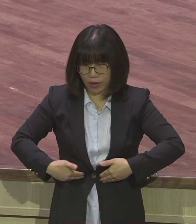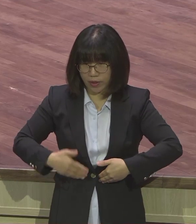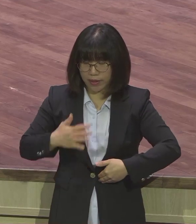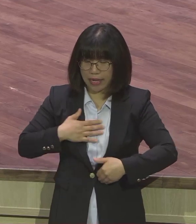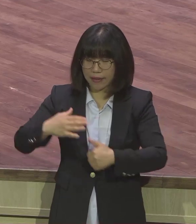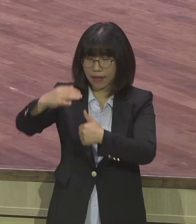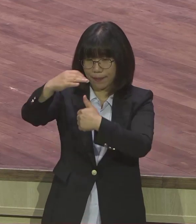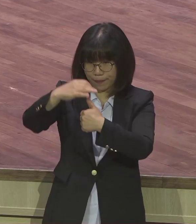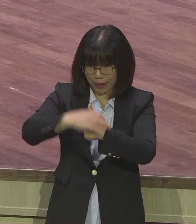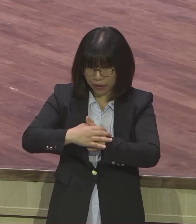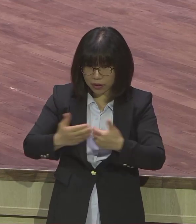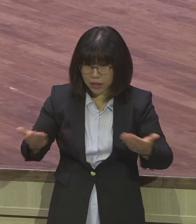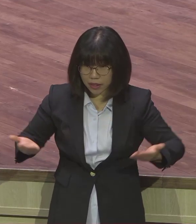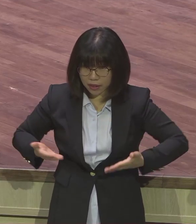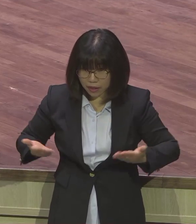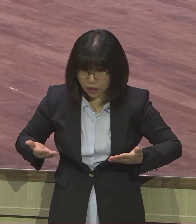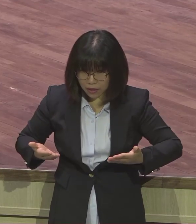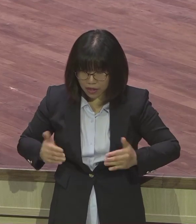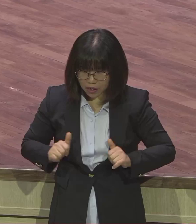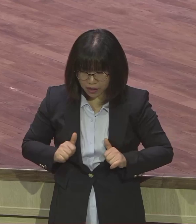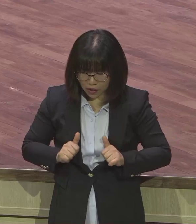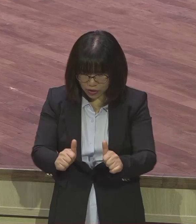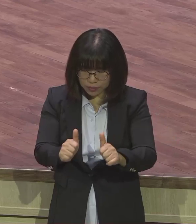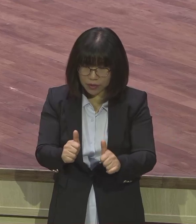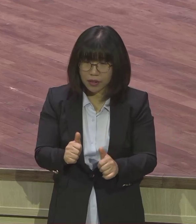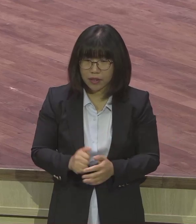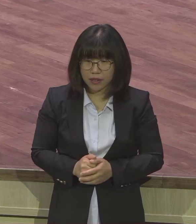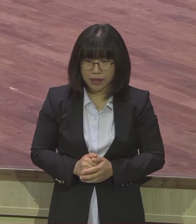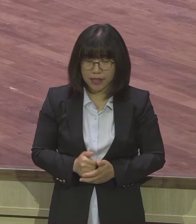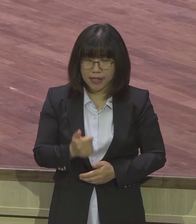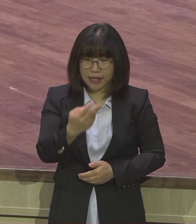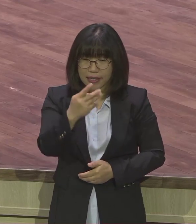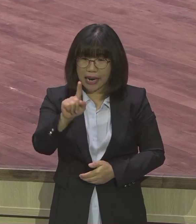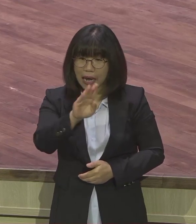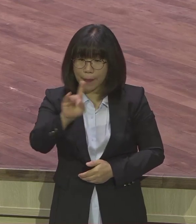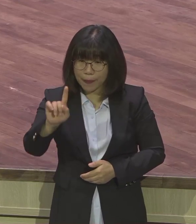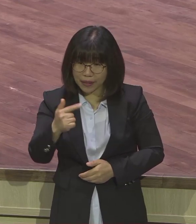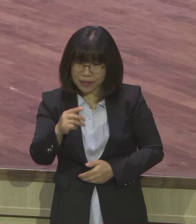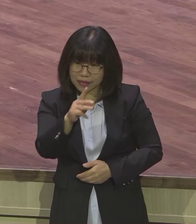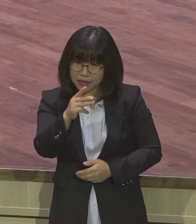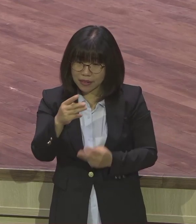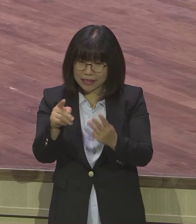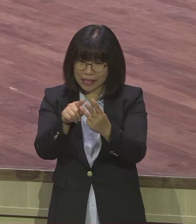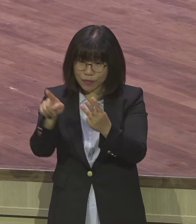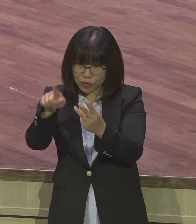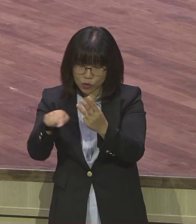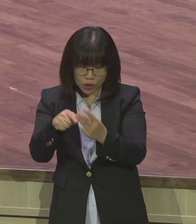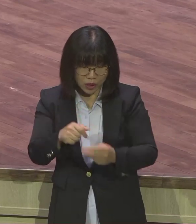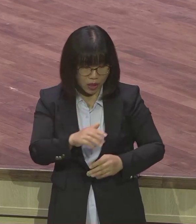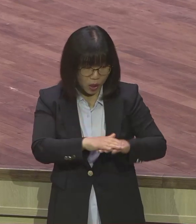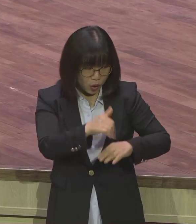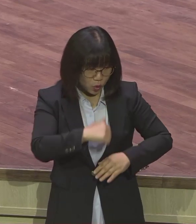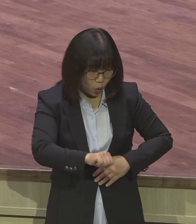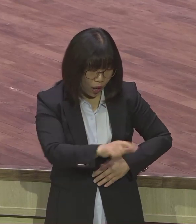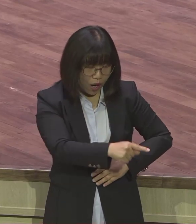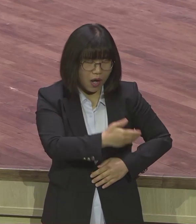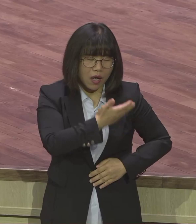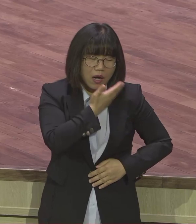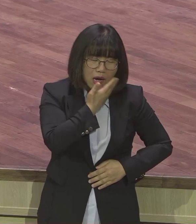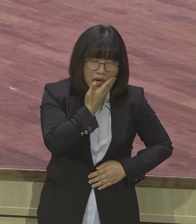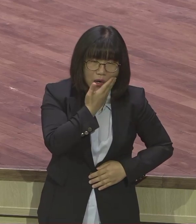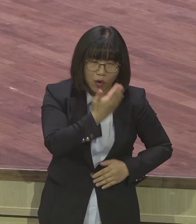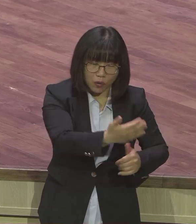직분을 위해서 라반이 야곱을 놓치지 않으려고 했던 것처럼 영계 저 성도는요 삶의 현장에서